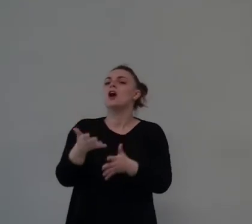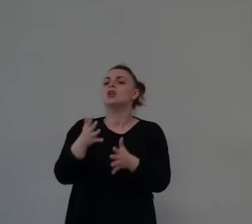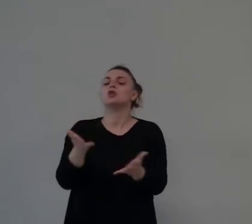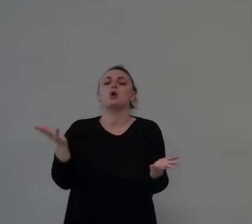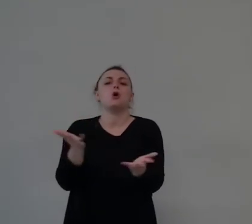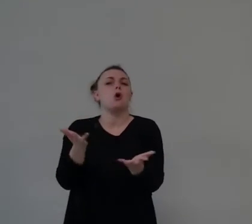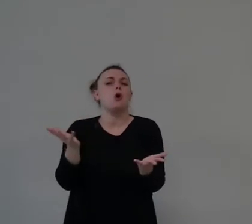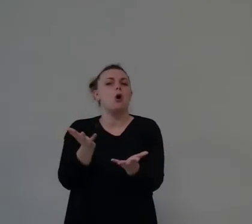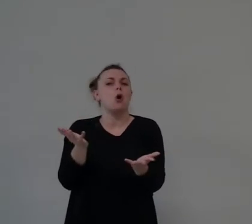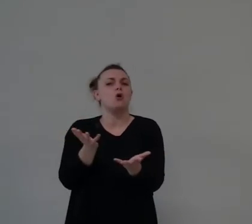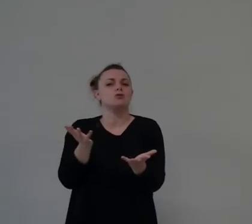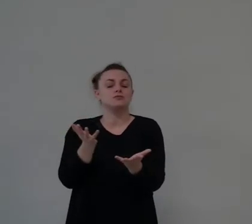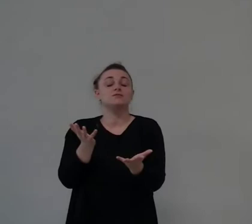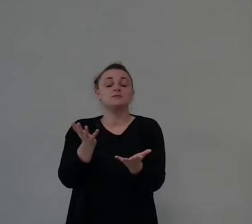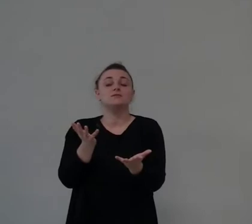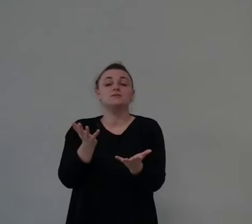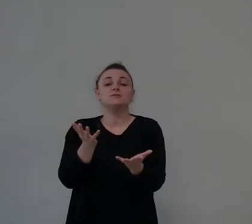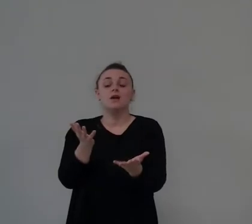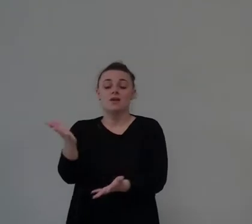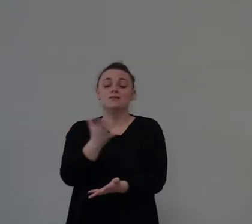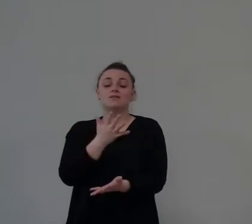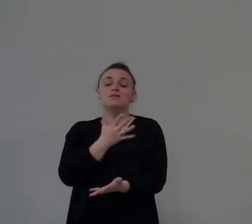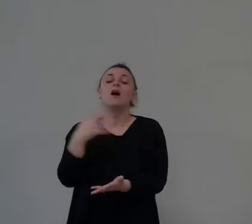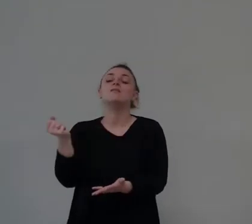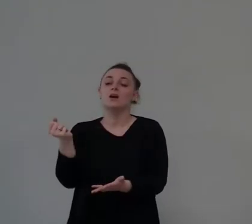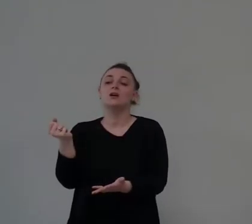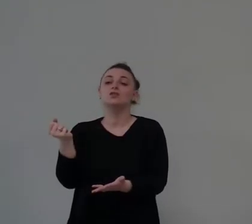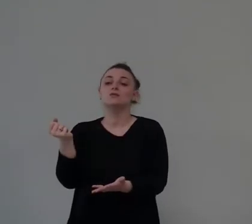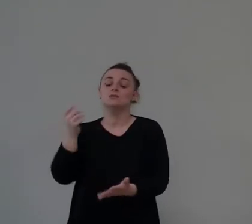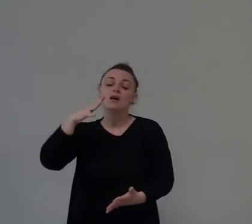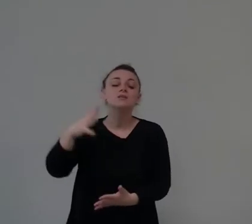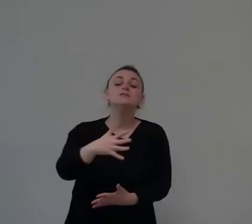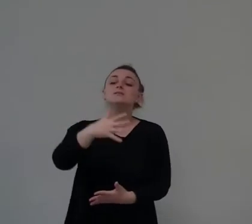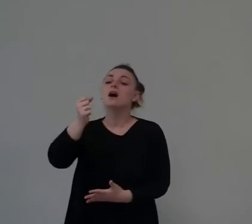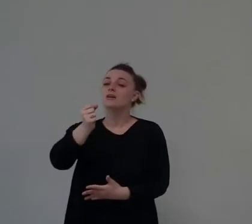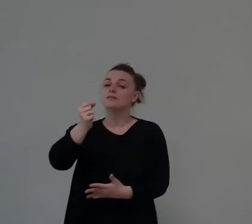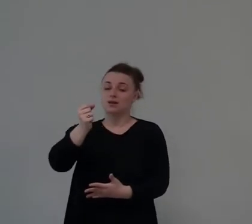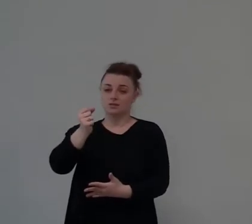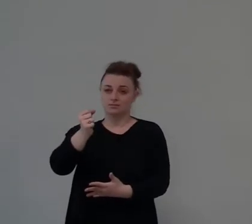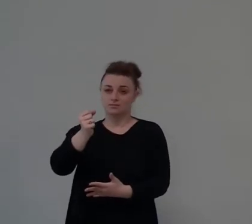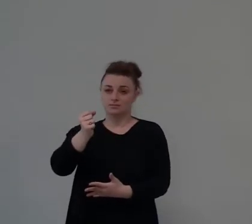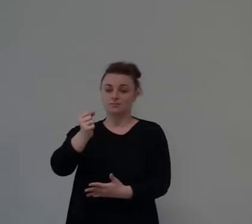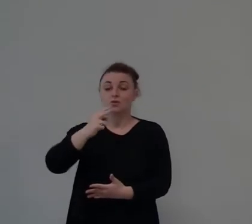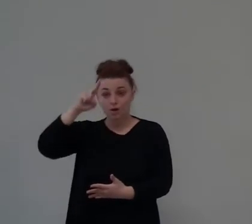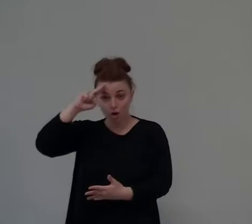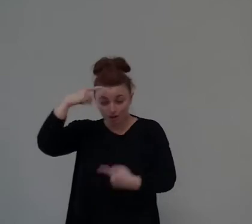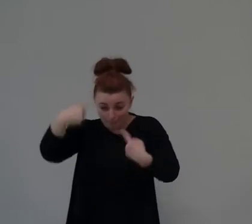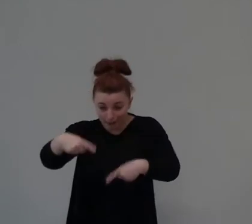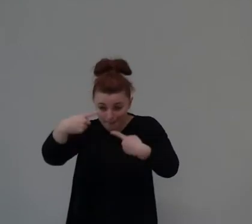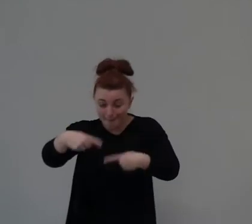fatto per te, ti ha dato la salvezza in Cristo. Comincia da quella. Se tu ricordi quella, tutto il resto